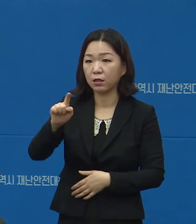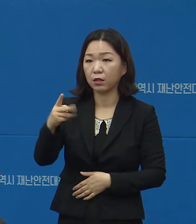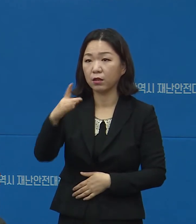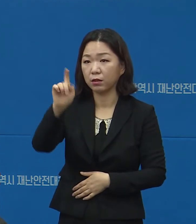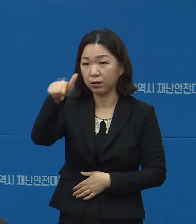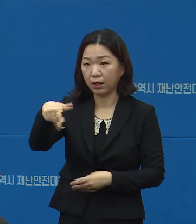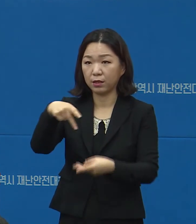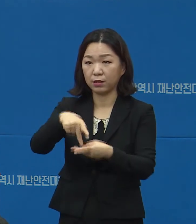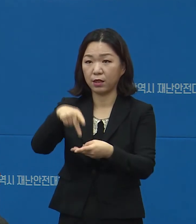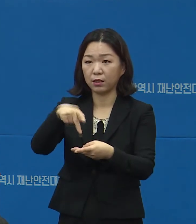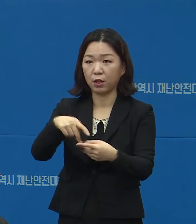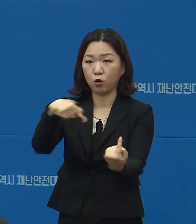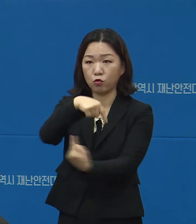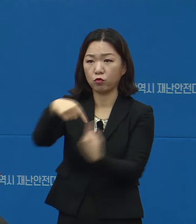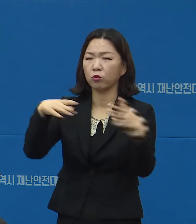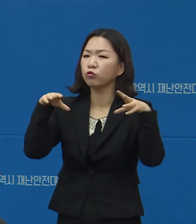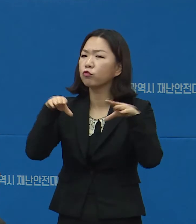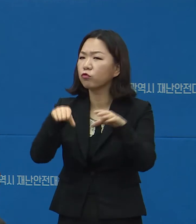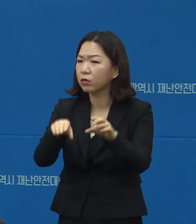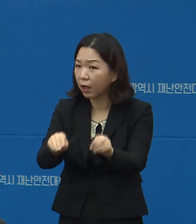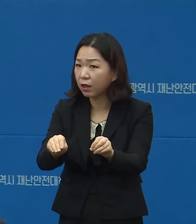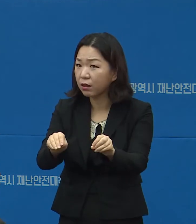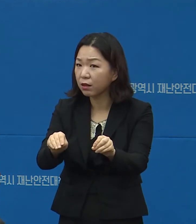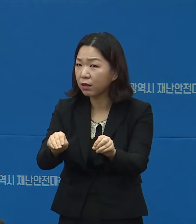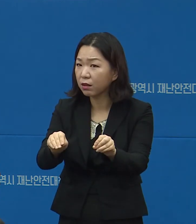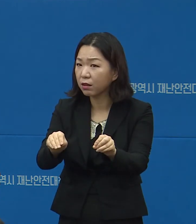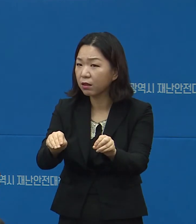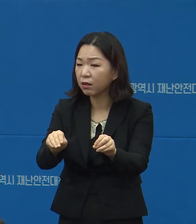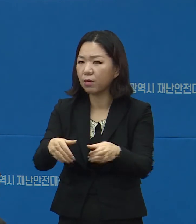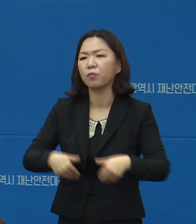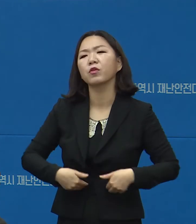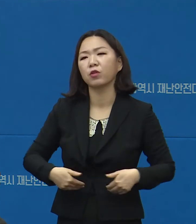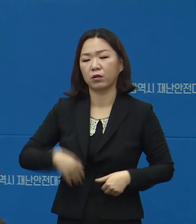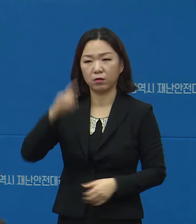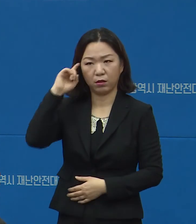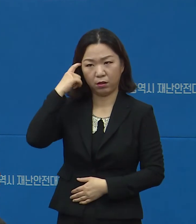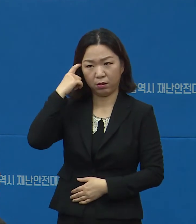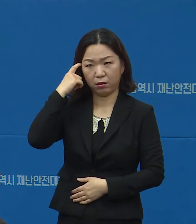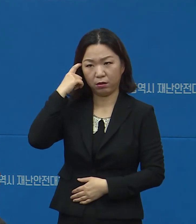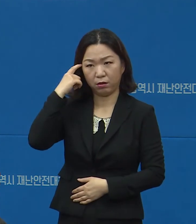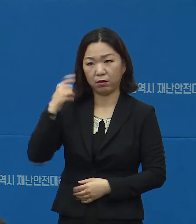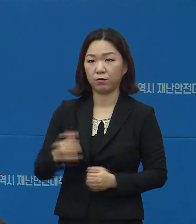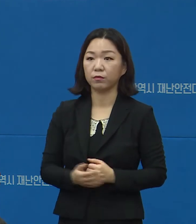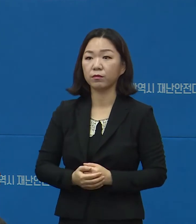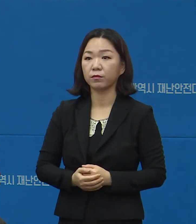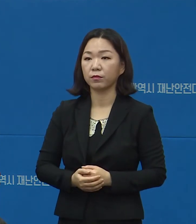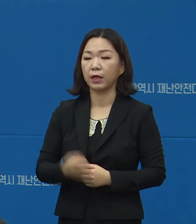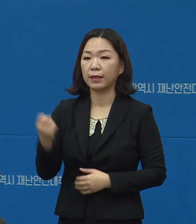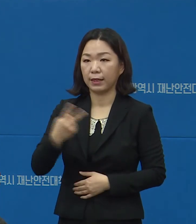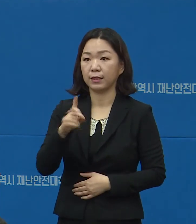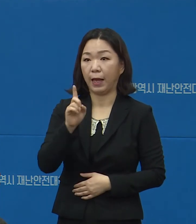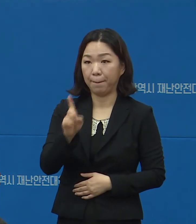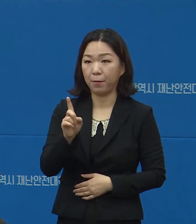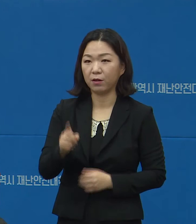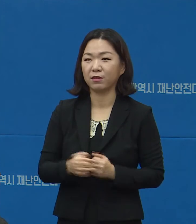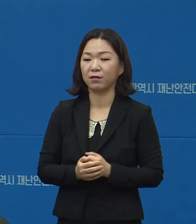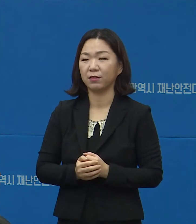운영을 중단하는 것이 방역 차원에서는 필요하다고 봅니다. 그런 차원에서 제가 다시 한번